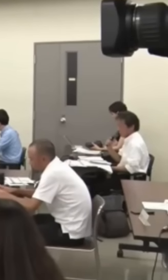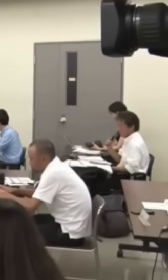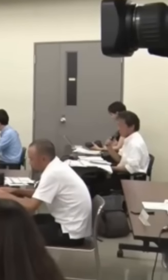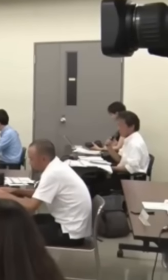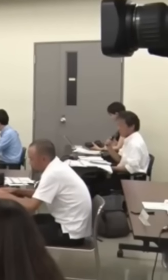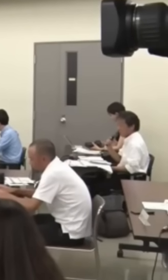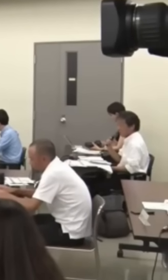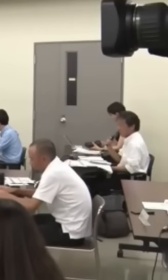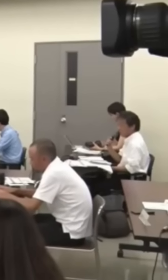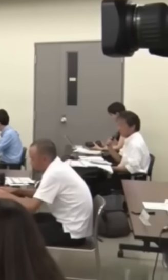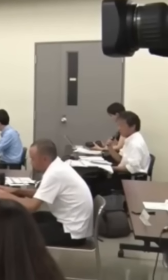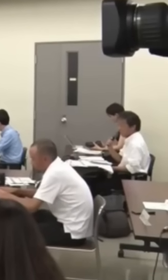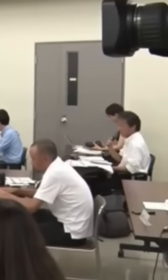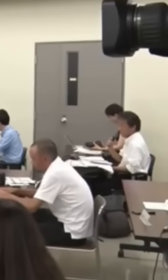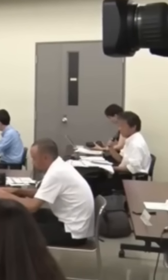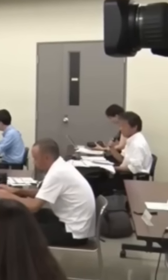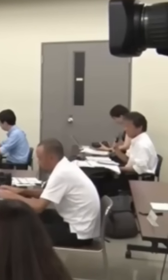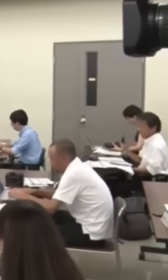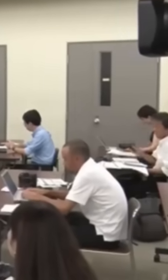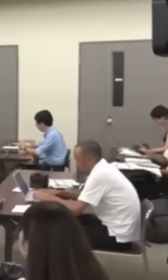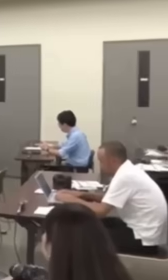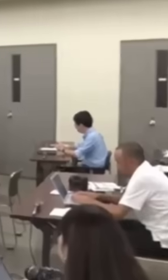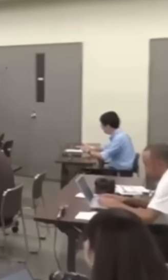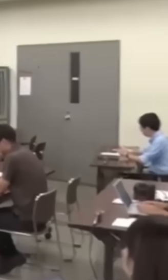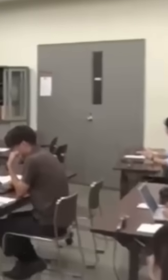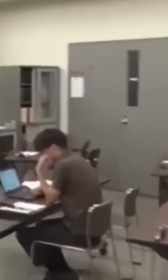スクの一つとして考えられているということはありますか。